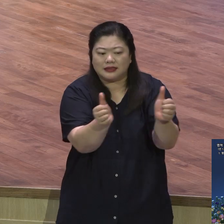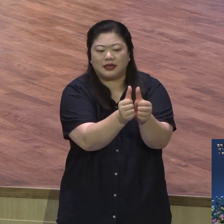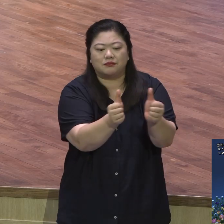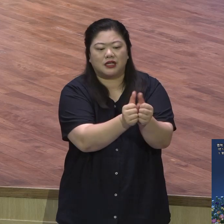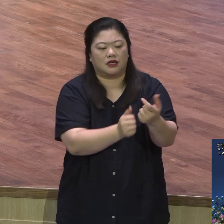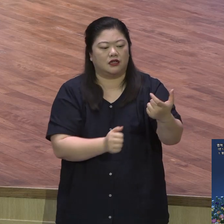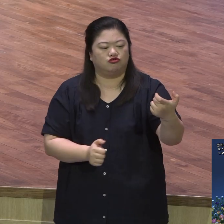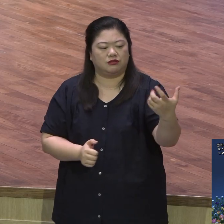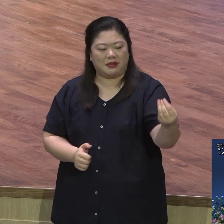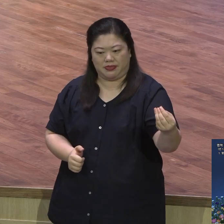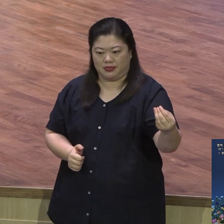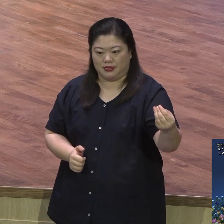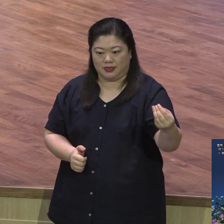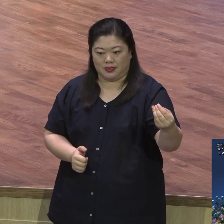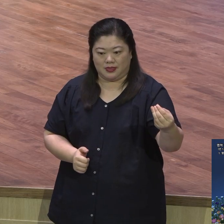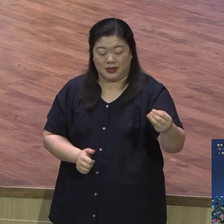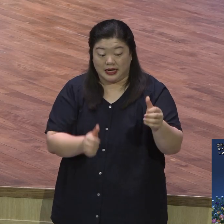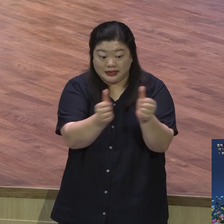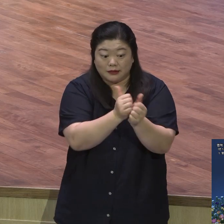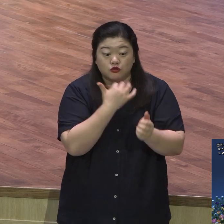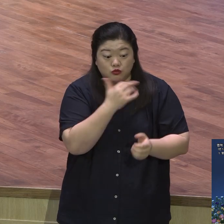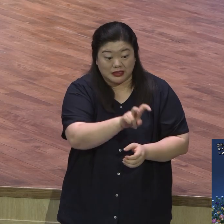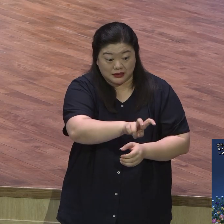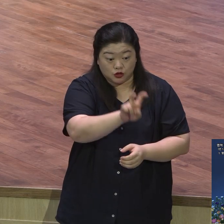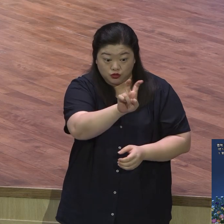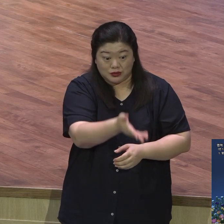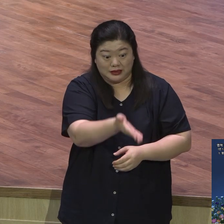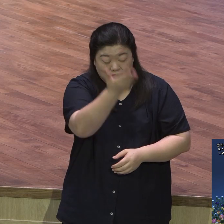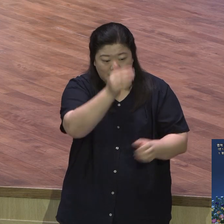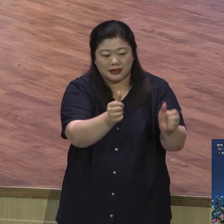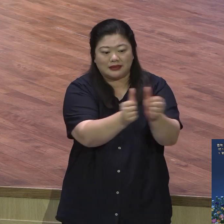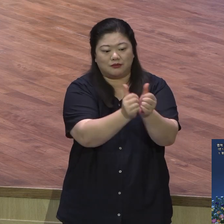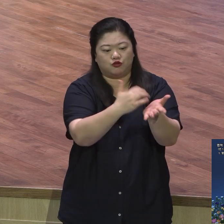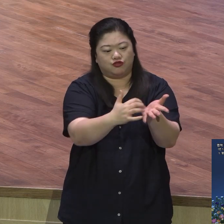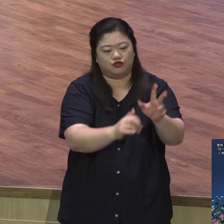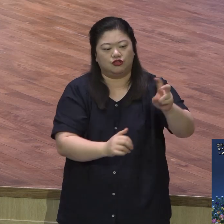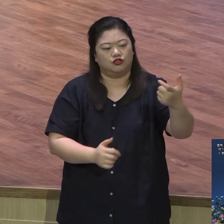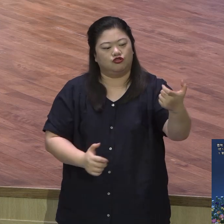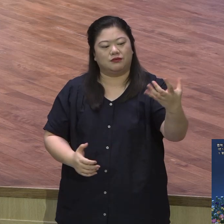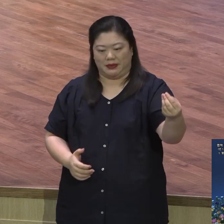싸울 수 있는 사람이다. 그러니까 사실